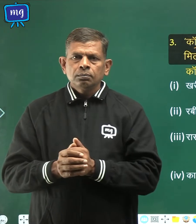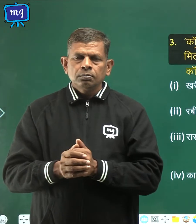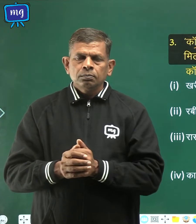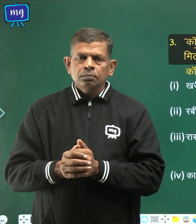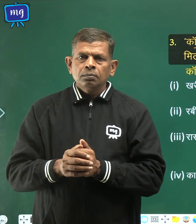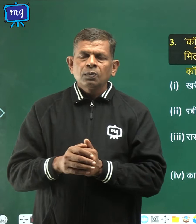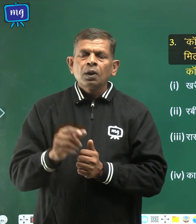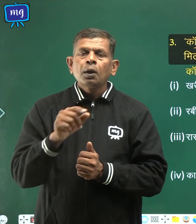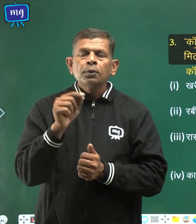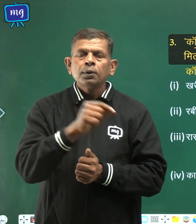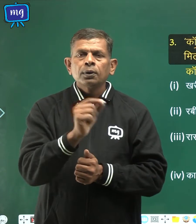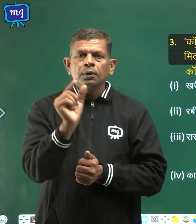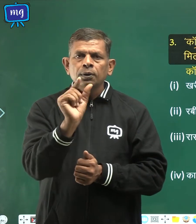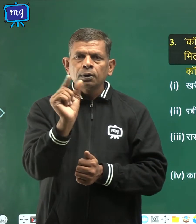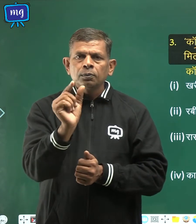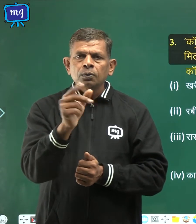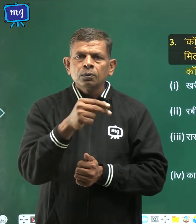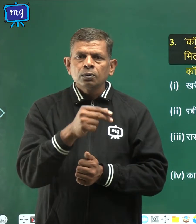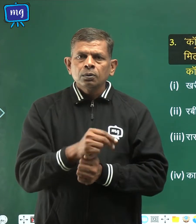दिए गए शब्दों का